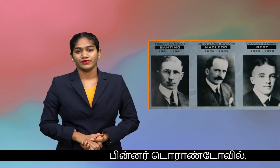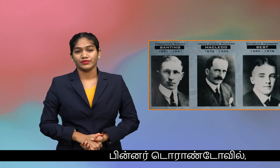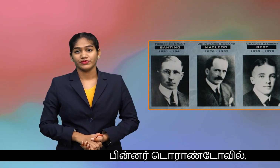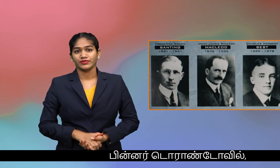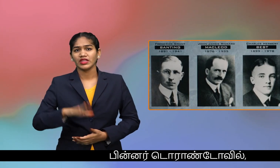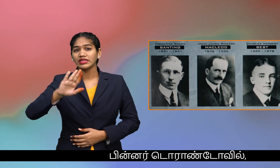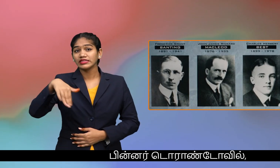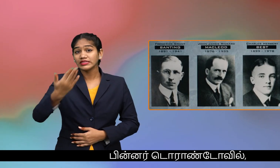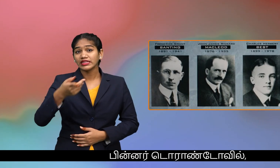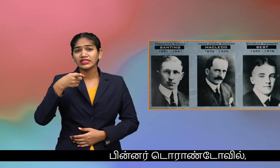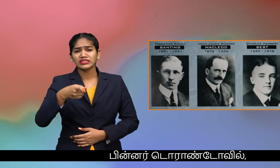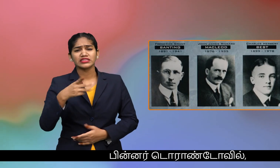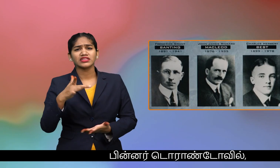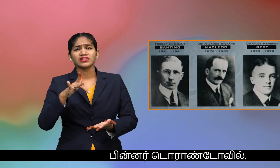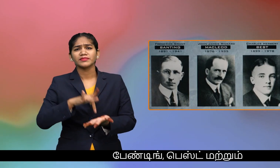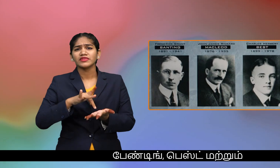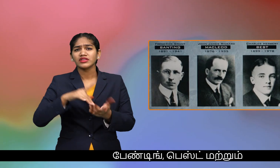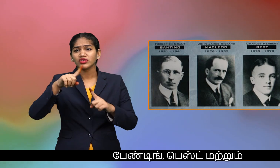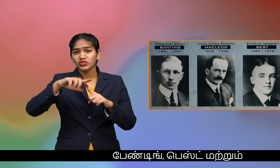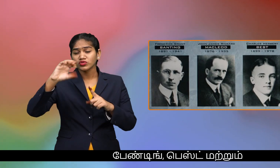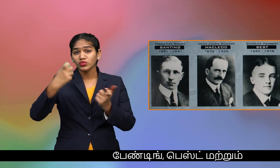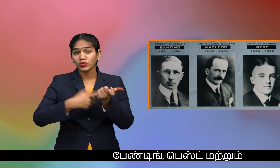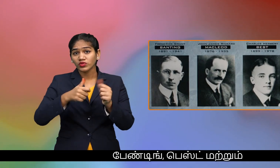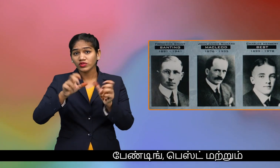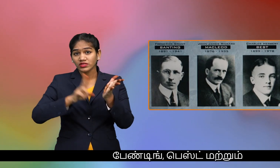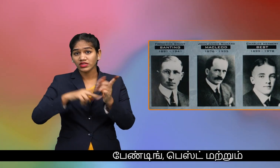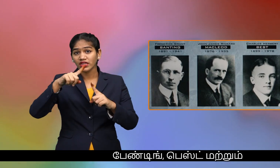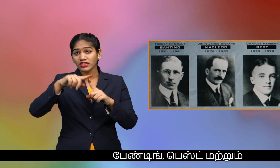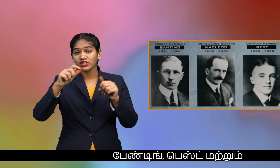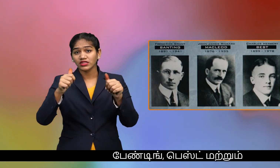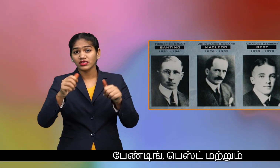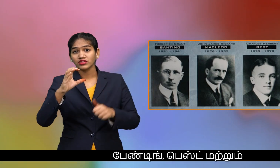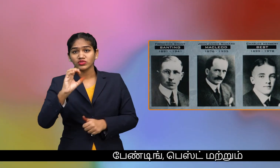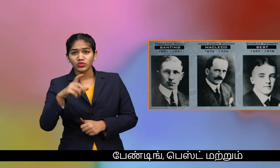பின்னர் டொராண்டோவில் பாண்டிங் பெஸ்ட் மற்றும்